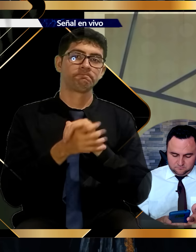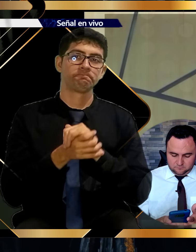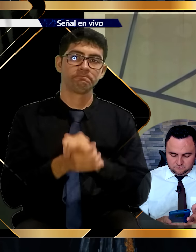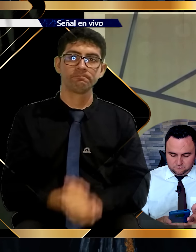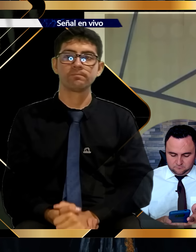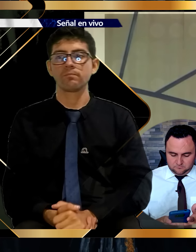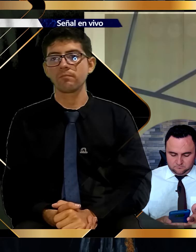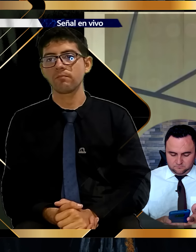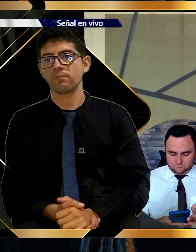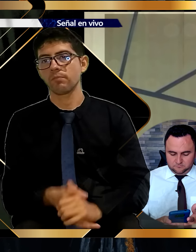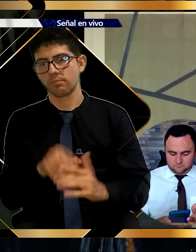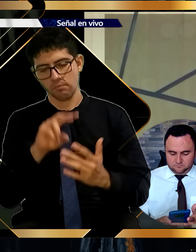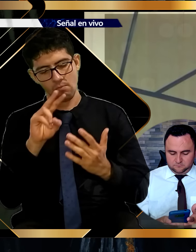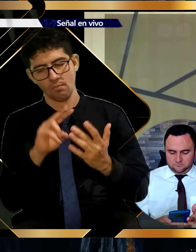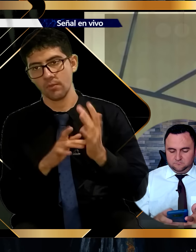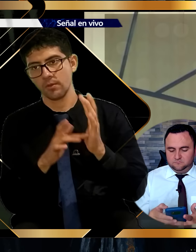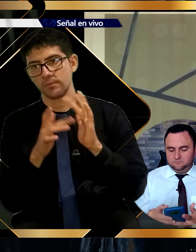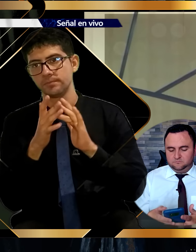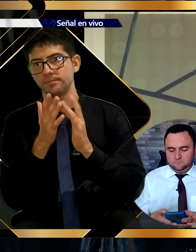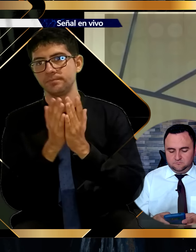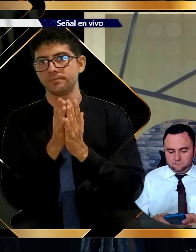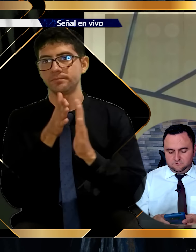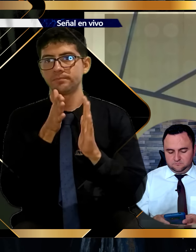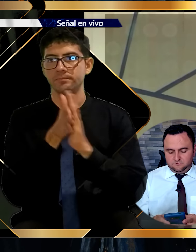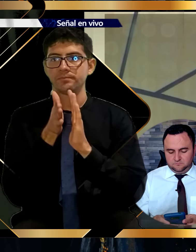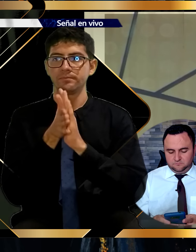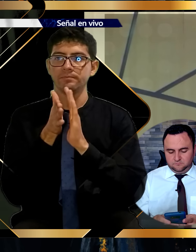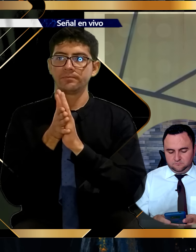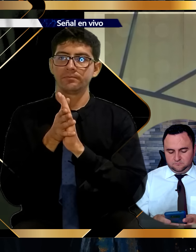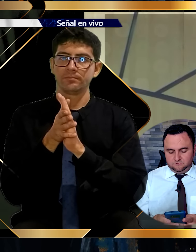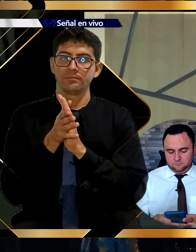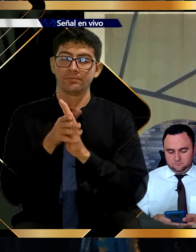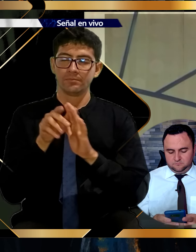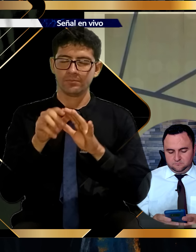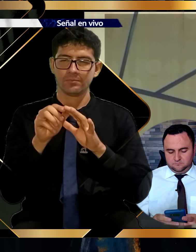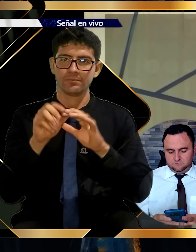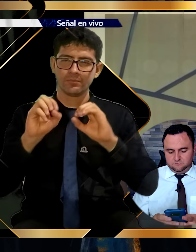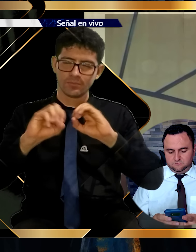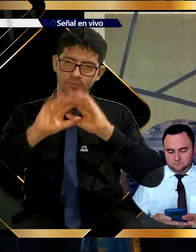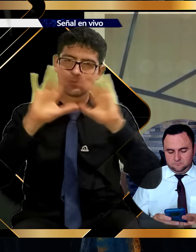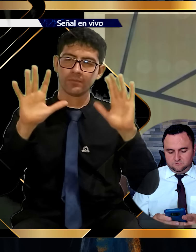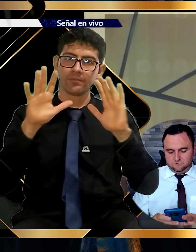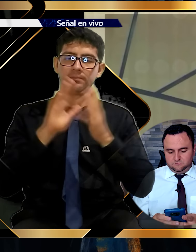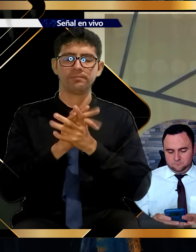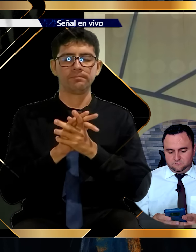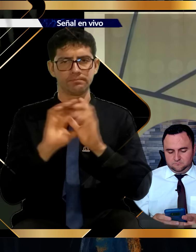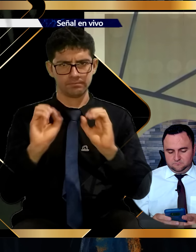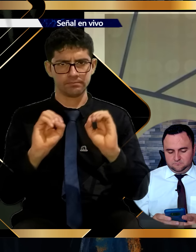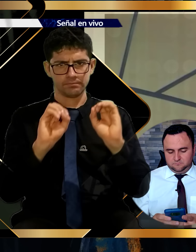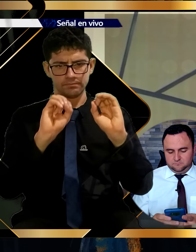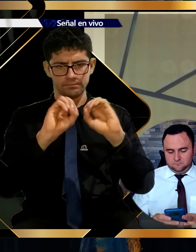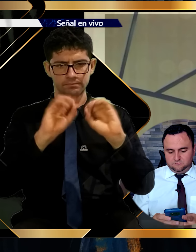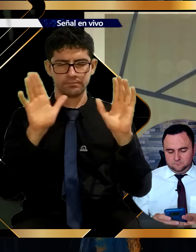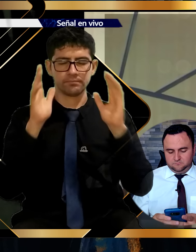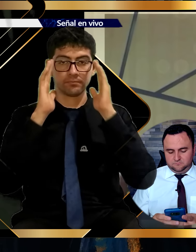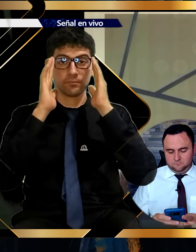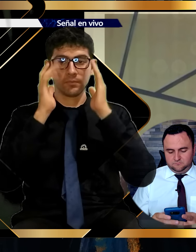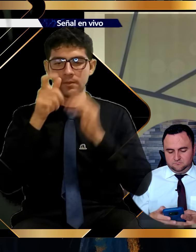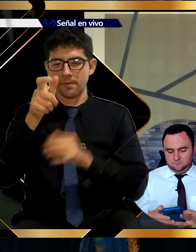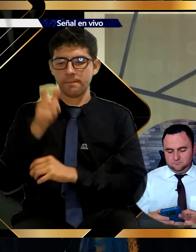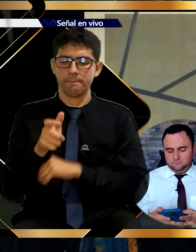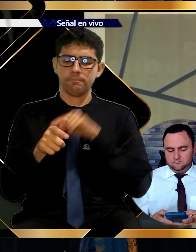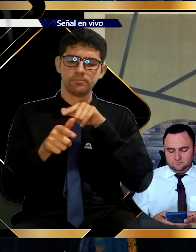Y yo quisiera leerle algunas cosas porque, hermanos, esto se tiene que aclarar. Inicuo, cuyo advenimiento es por obra